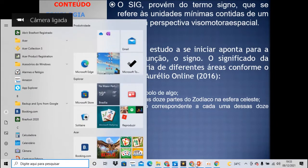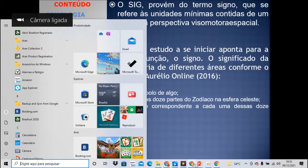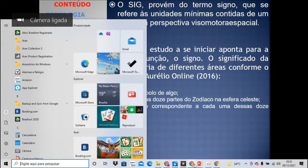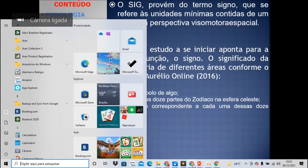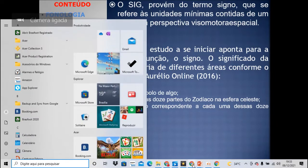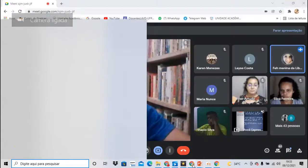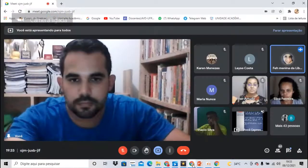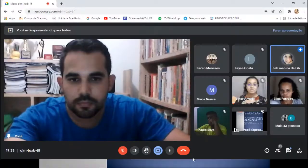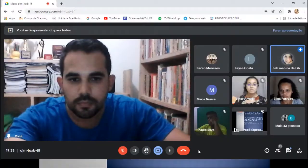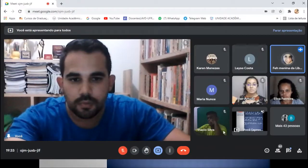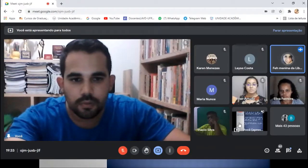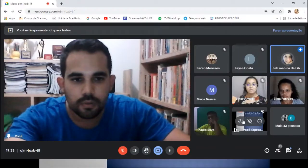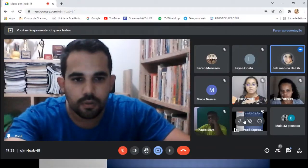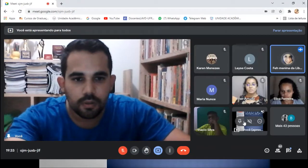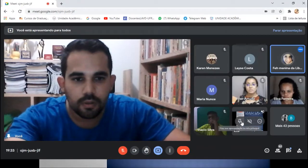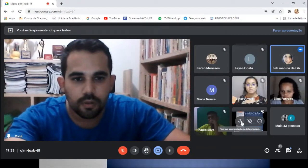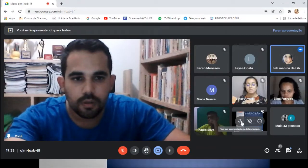tem também esse outro significado.